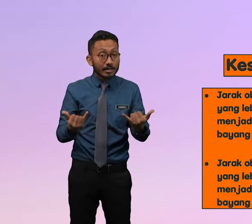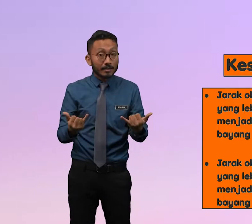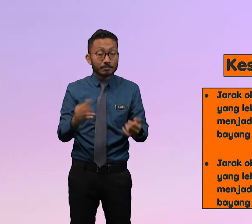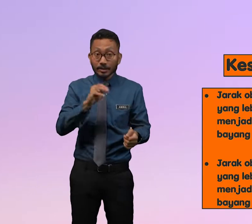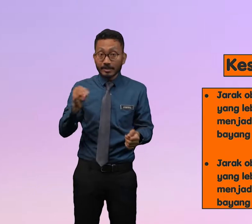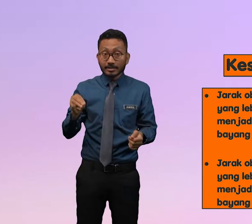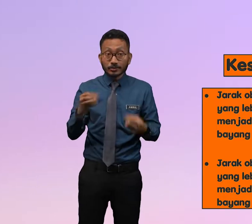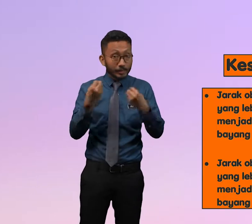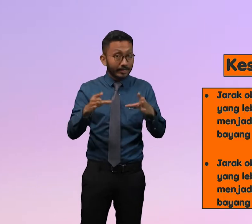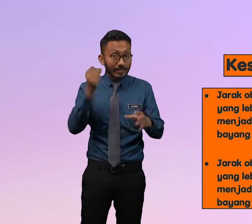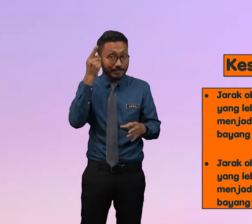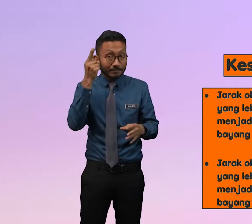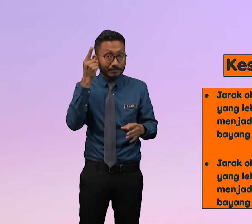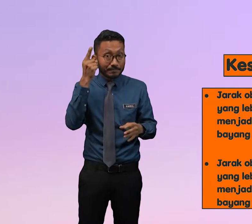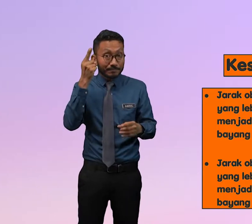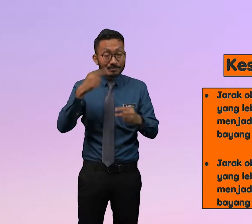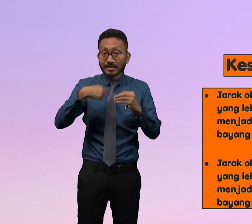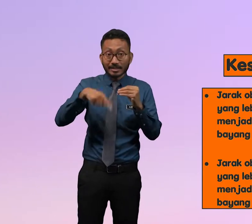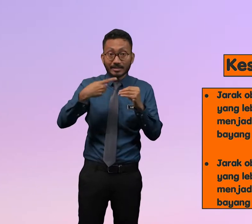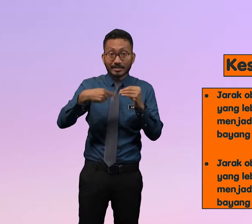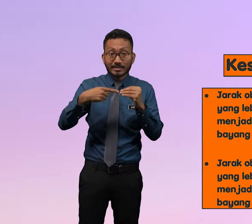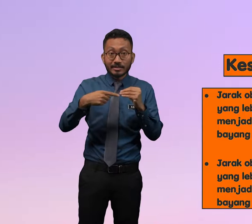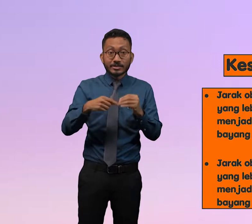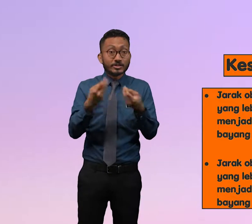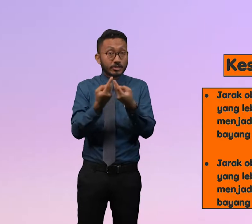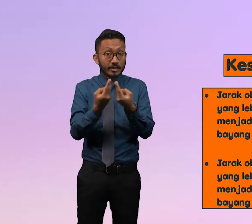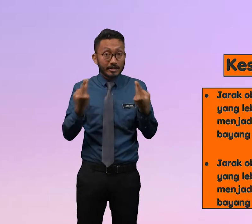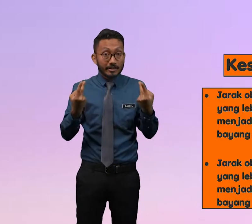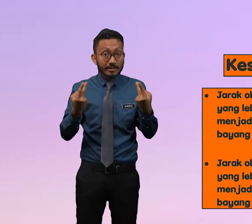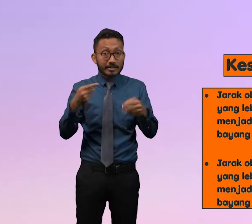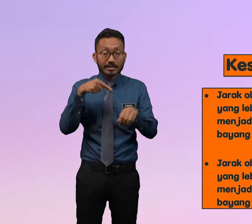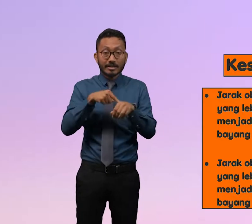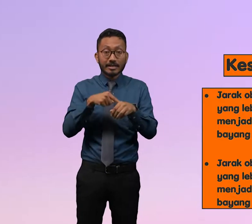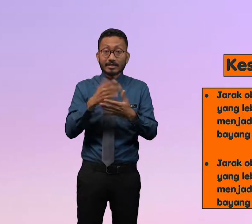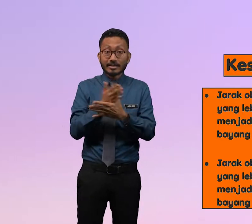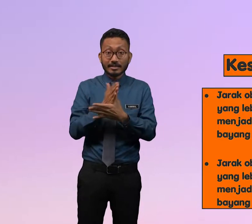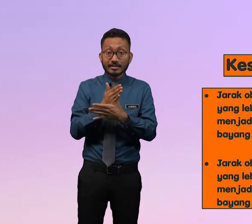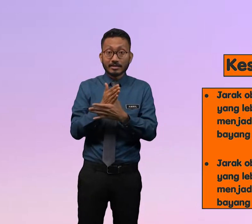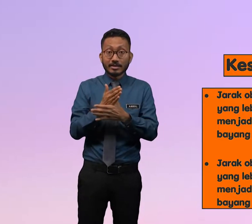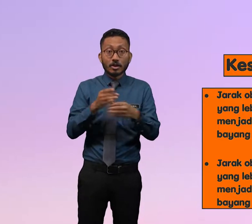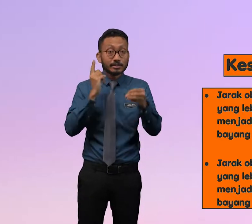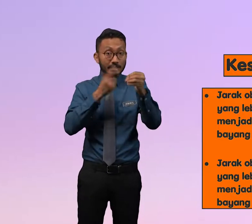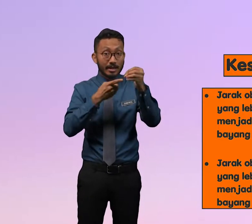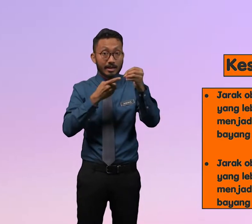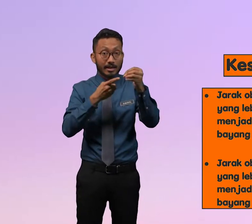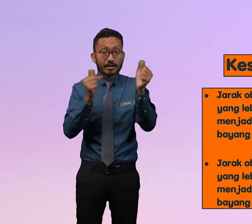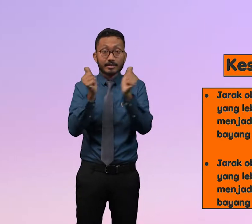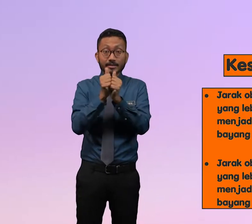Sekarang mulai sudah paham kita jarak di antara objek dengan